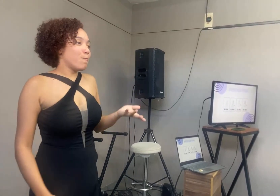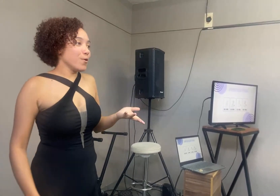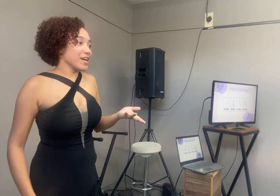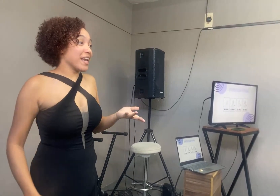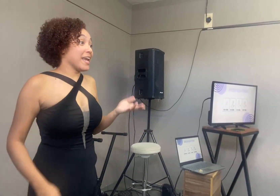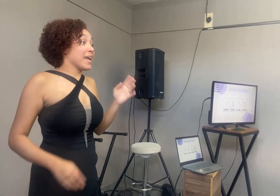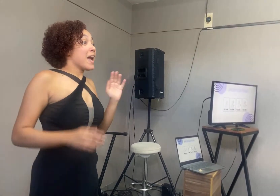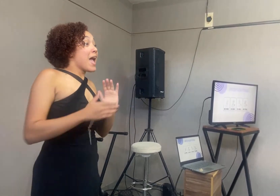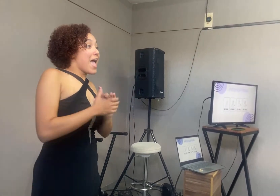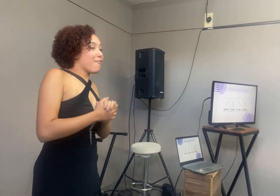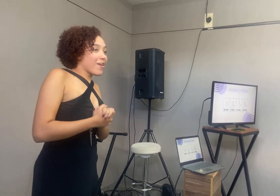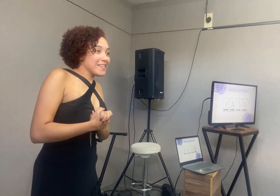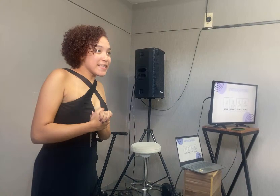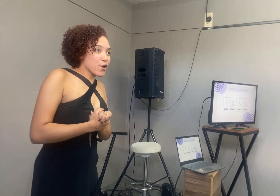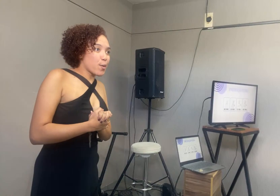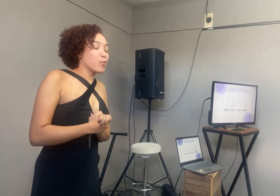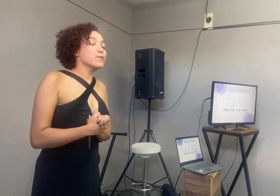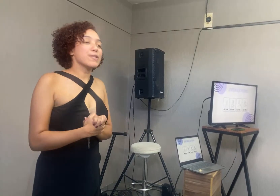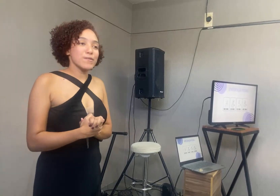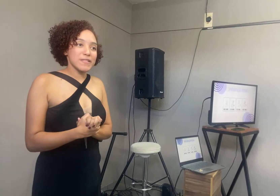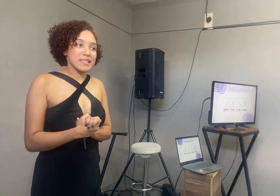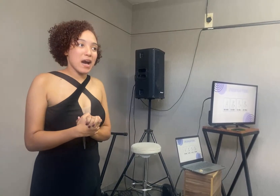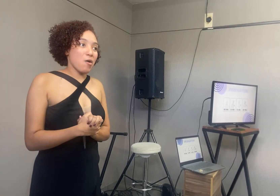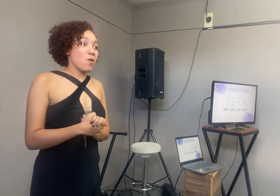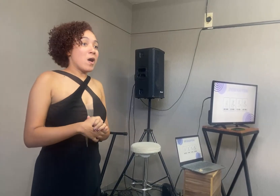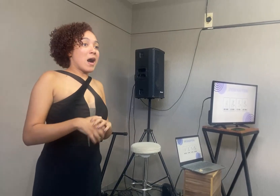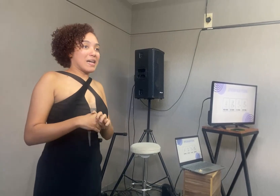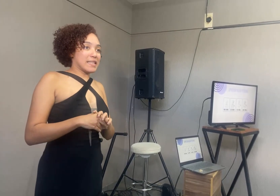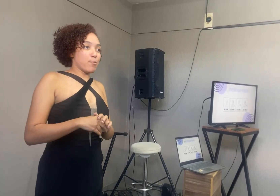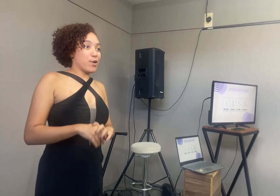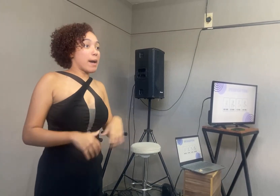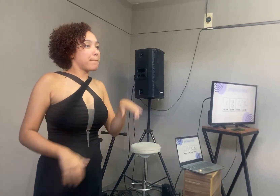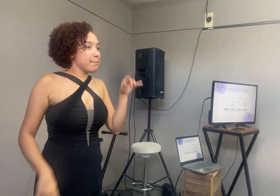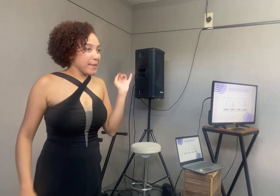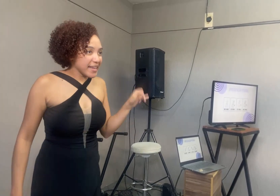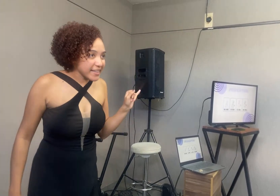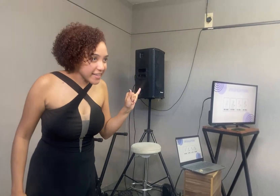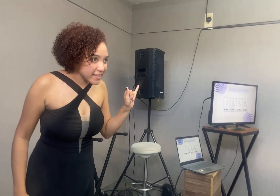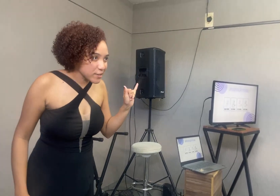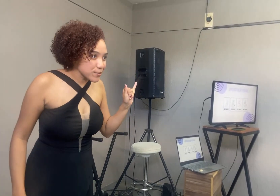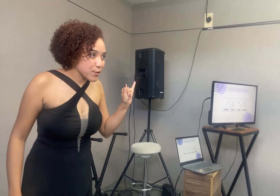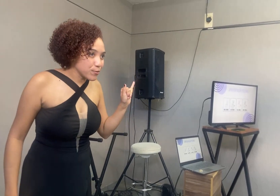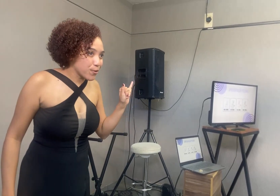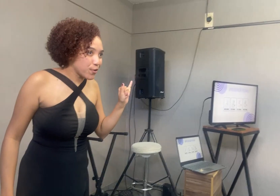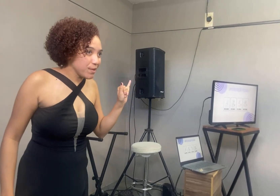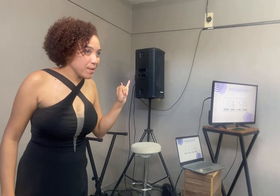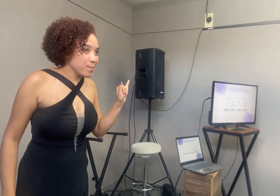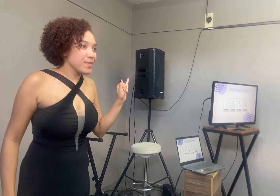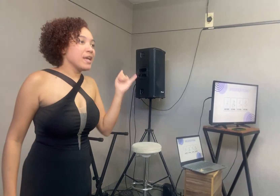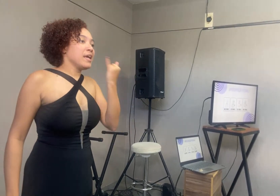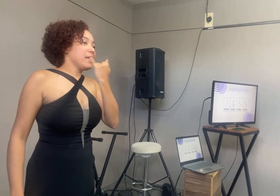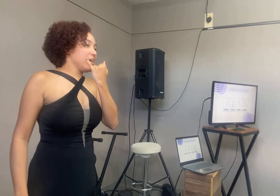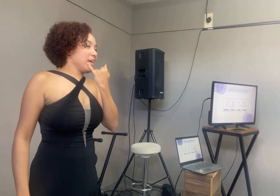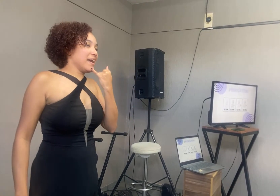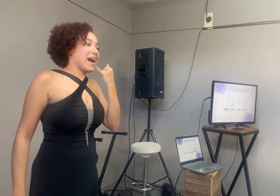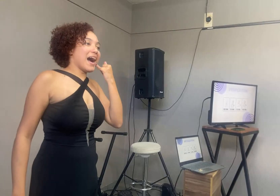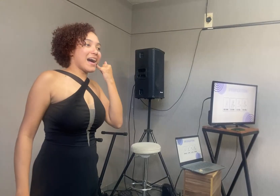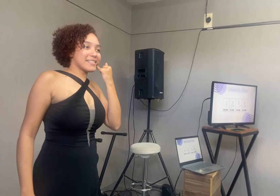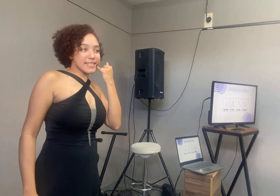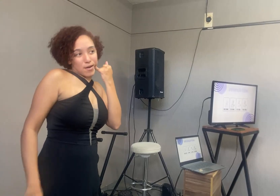Por quê? Vai ser comum o seu sinal atribuir a primeira letra do seu seu nome e a ação